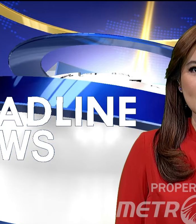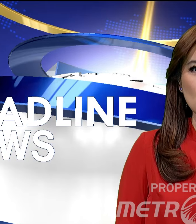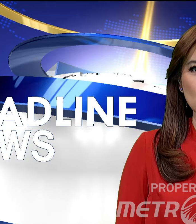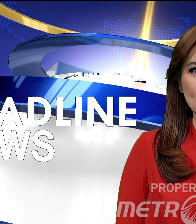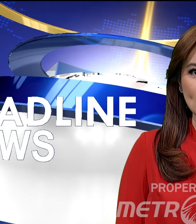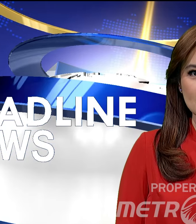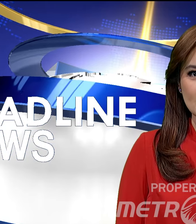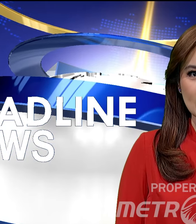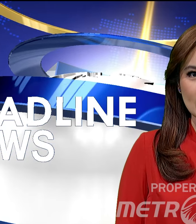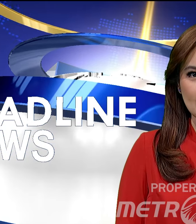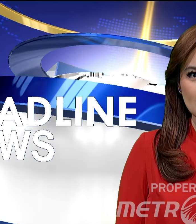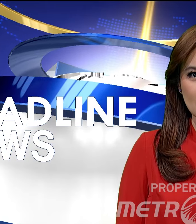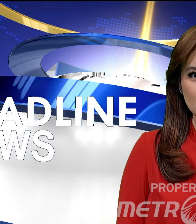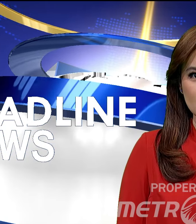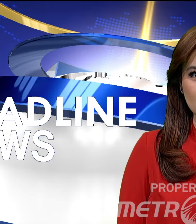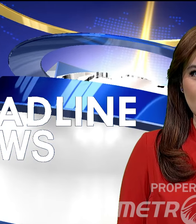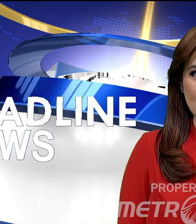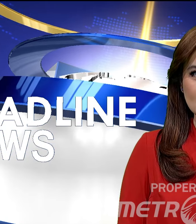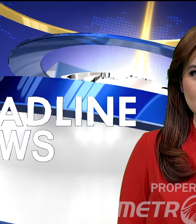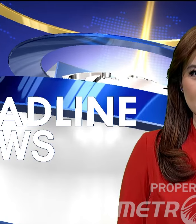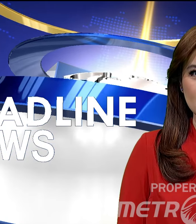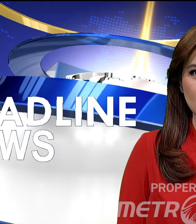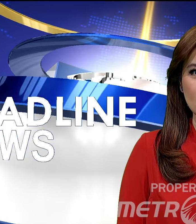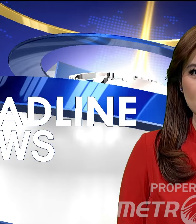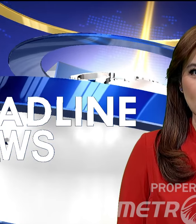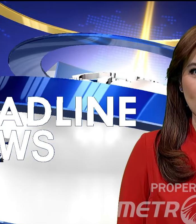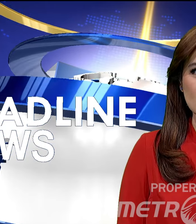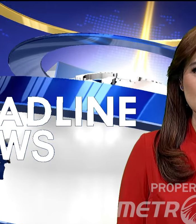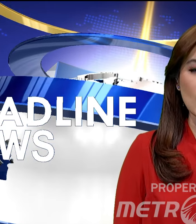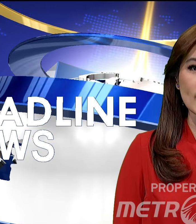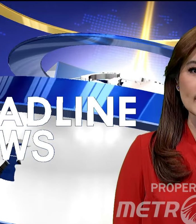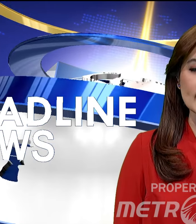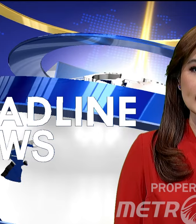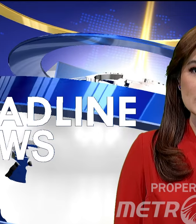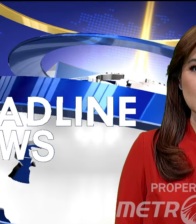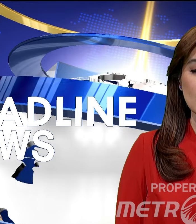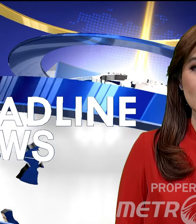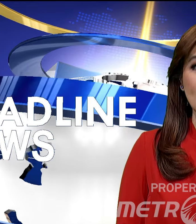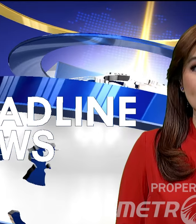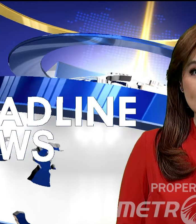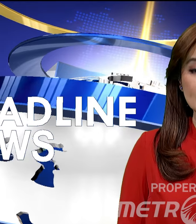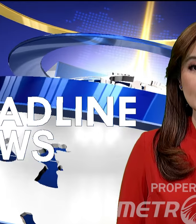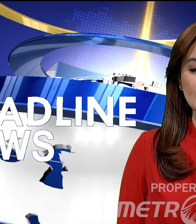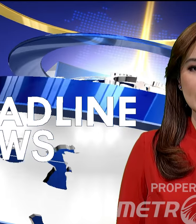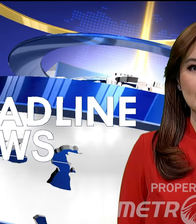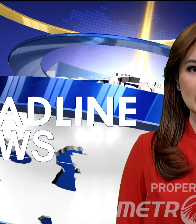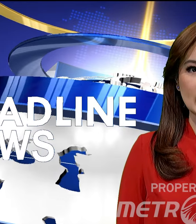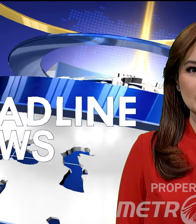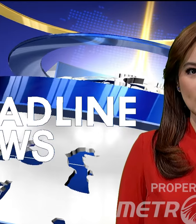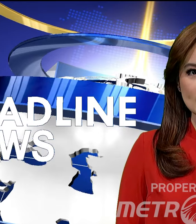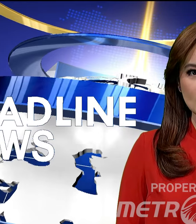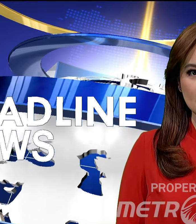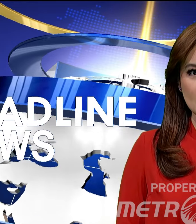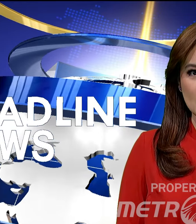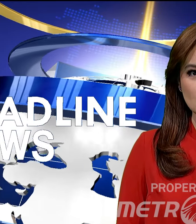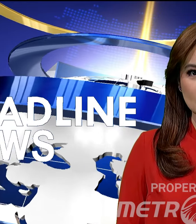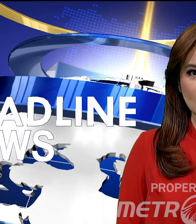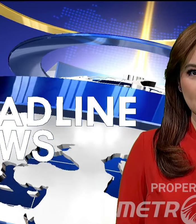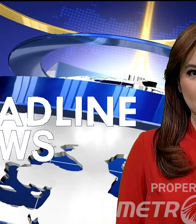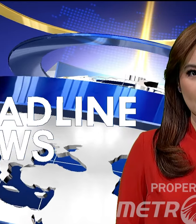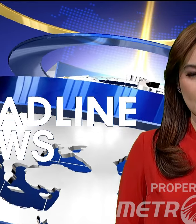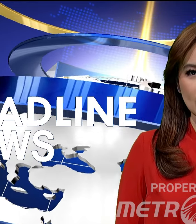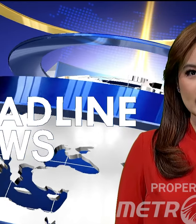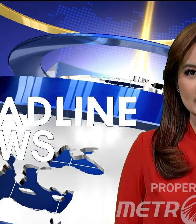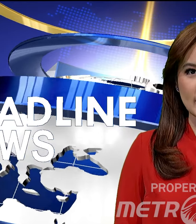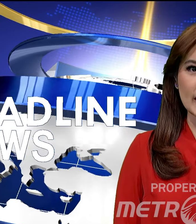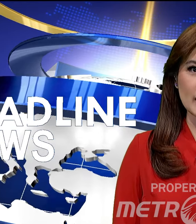Komisi Pemilihan Umum akan menggelar rapat pleno terbuka hasil penghitungan perolehan suara tingkat nasional pada hari ini. Rapat rekapitulasi akan berlangsung